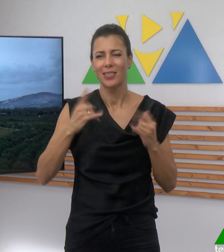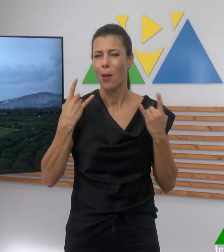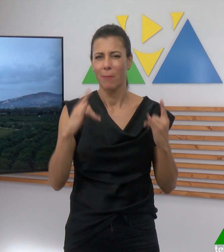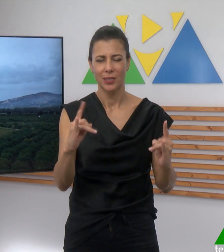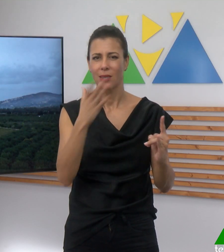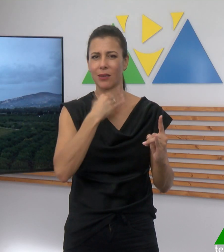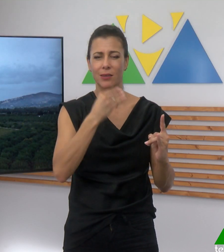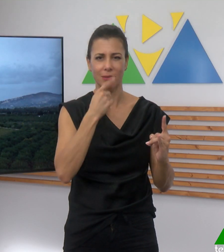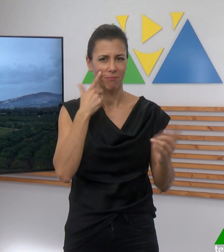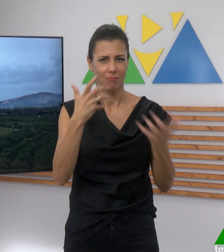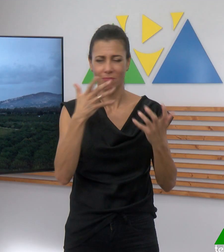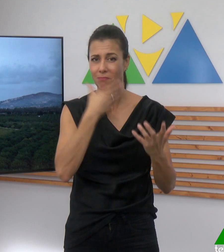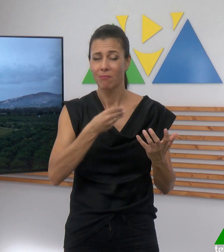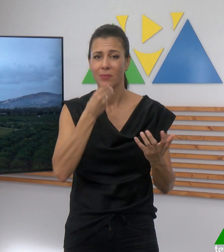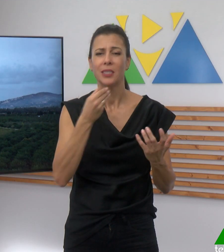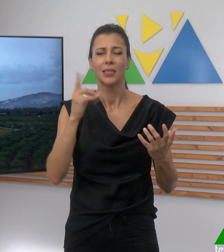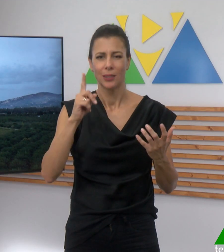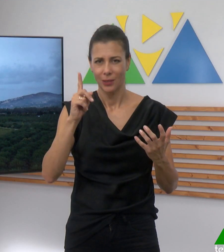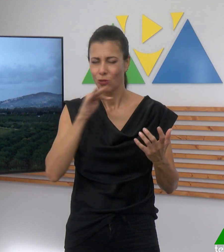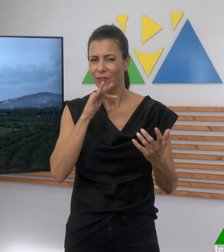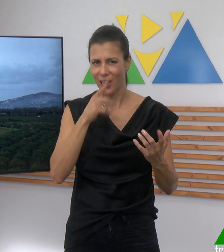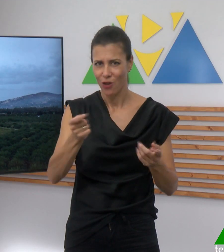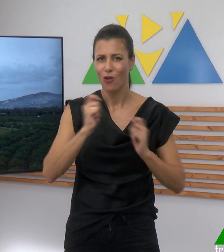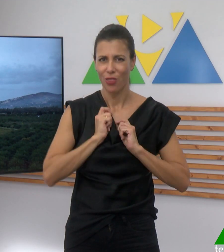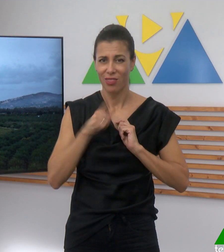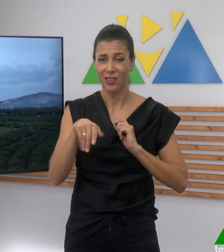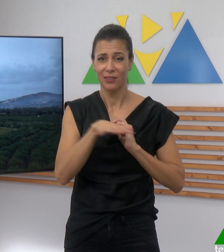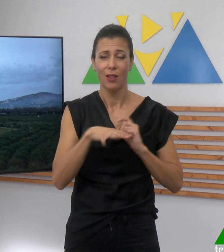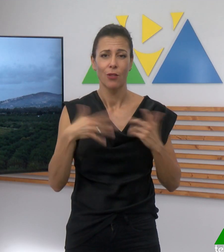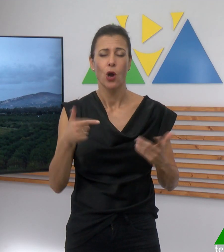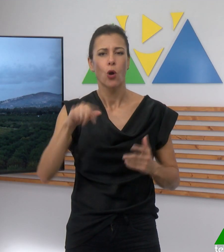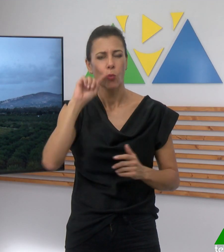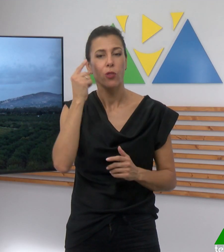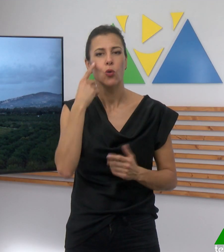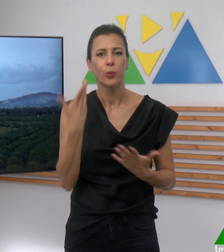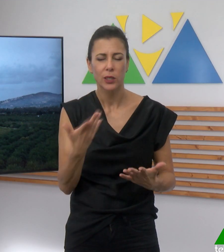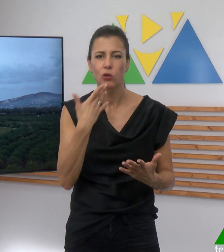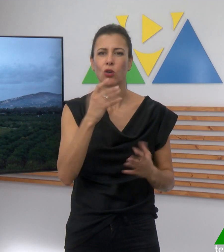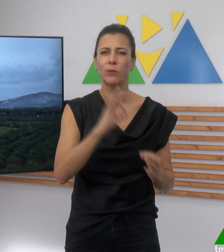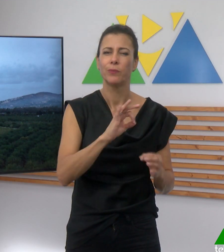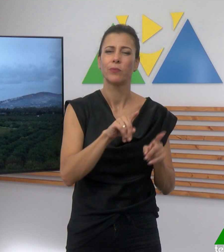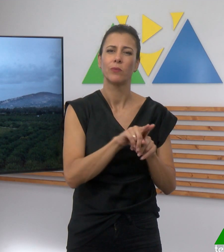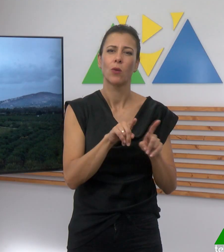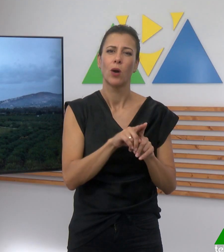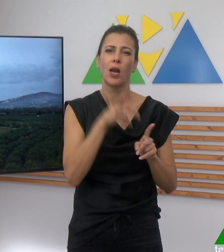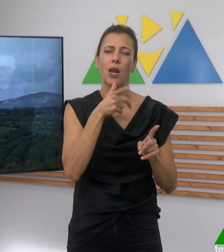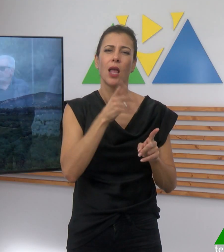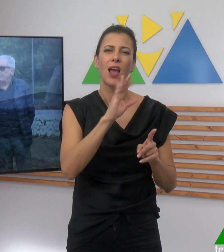sensacionales Que todavía nos da nos da esta zona hoy hemos descubierto Bueno pues ese pago de del cabón hemos estado con